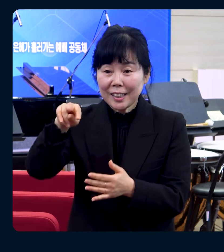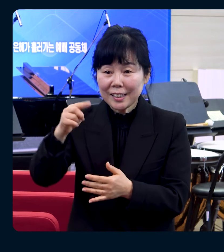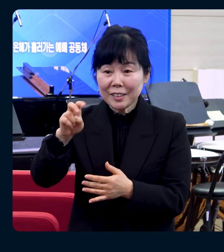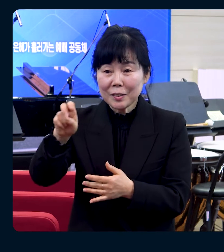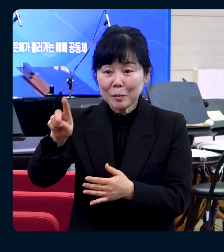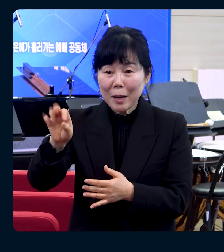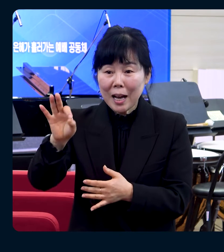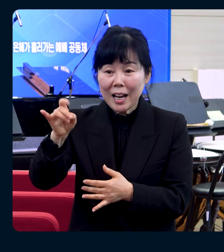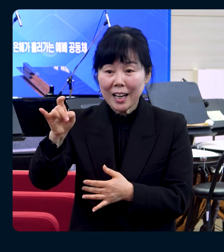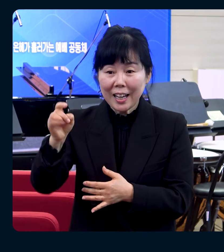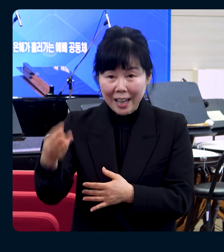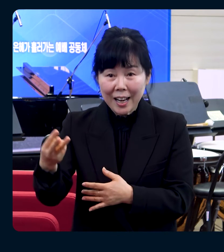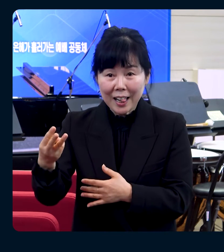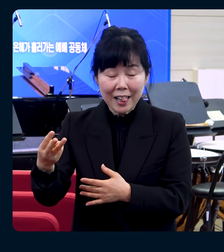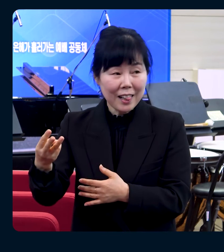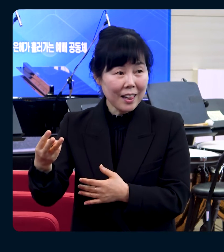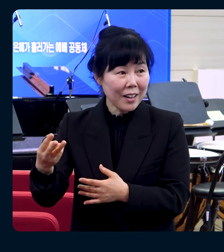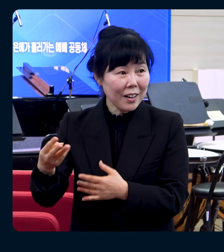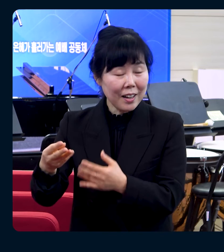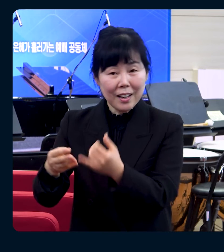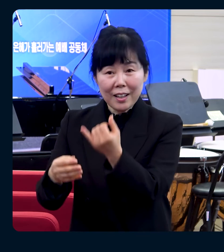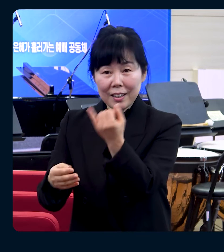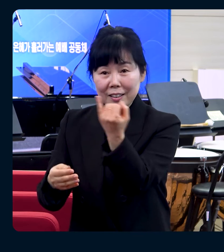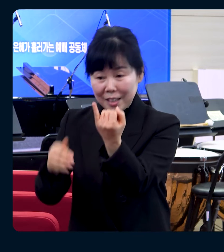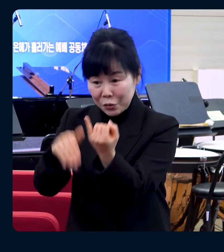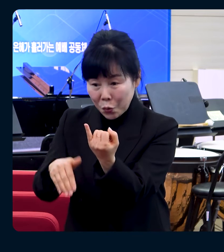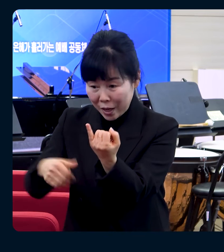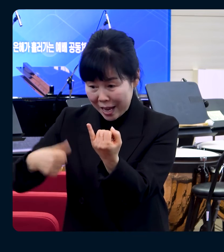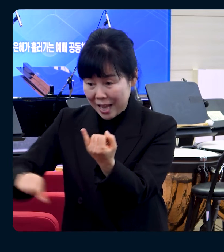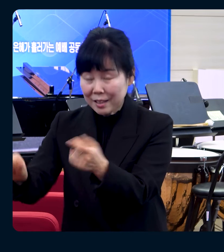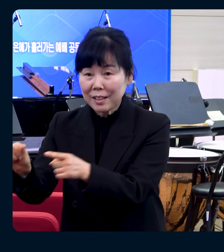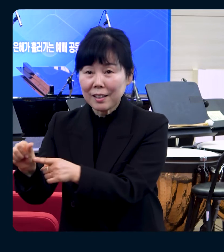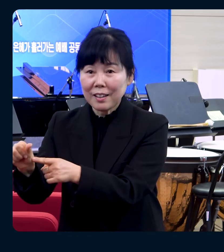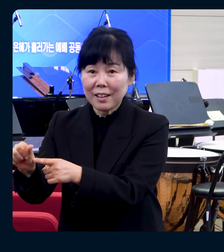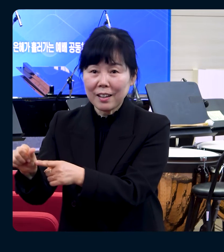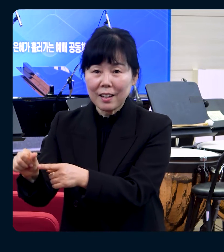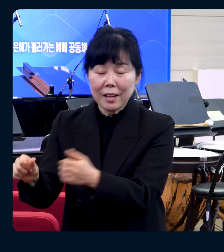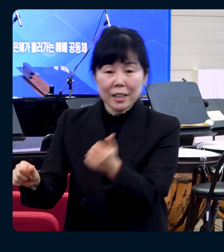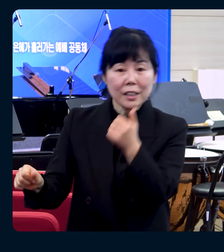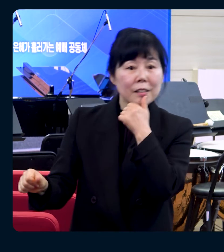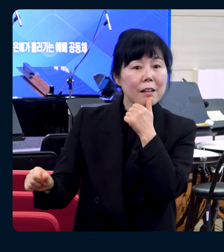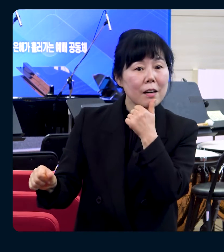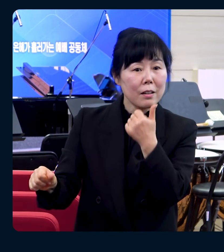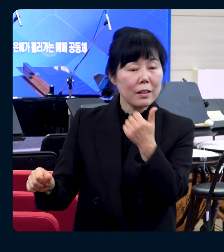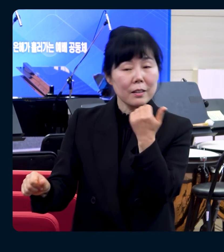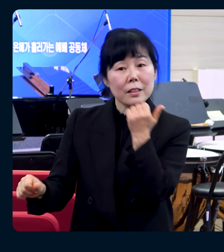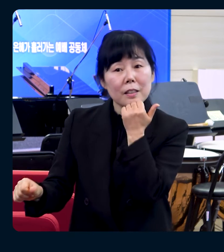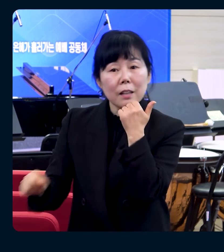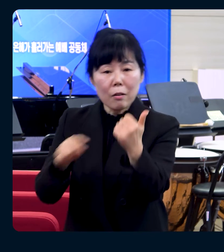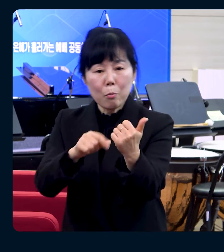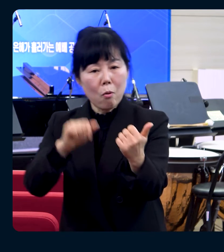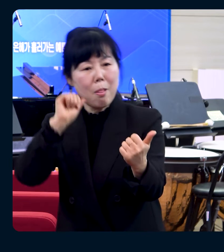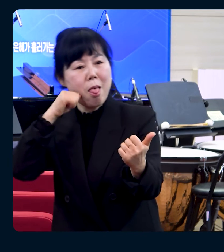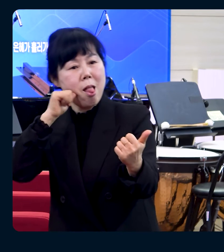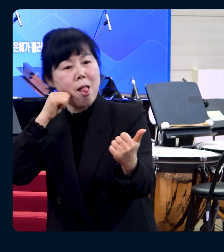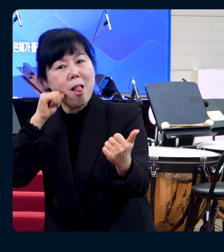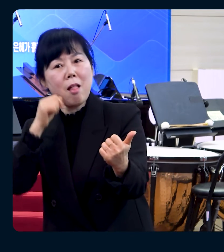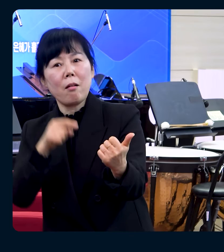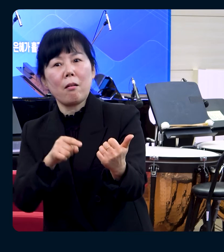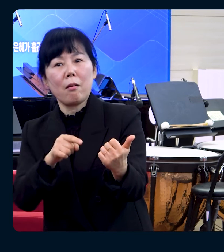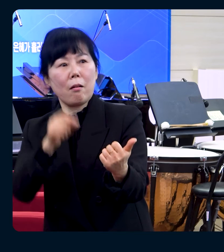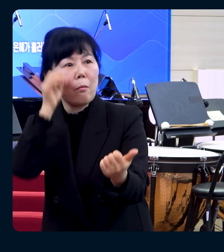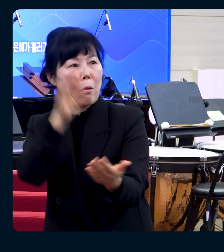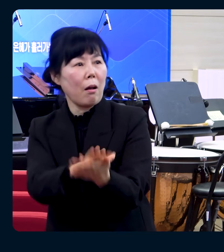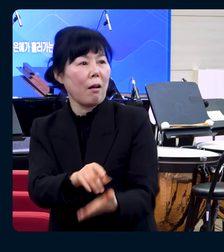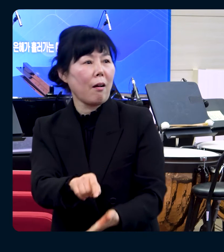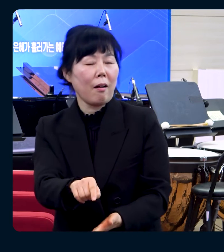이스마엘, 하갈의 아들인 이스마엘이 어린 그 이삭을 놀리는 그런 일이 일어난 거예요. 그럴